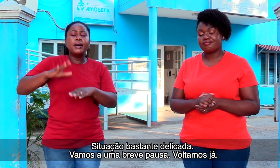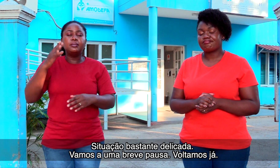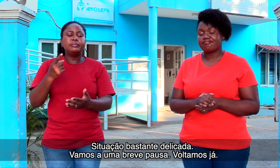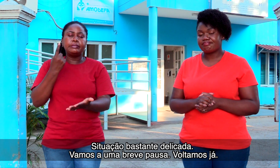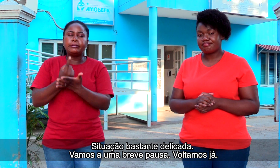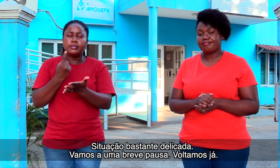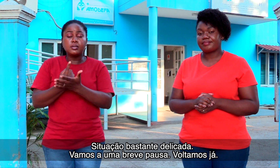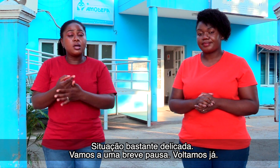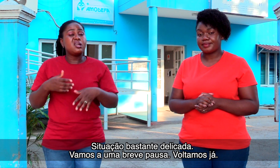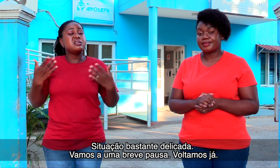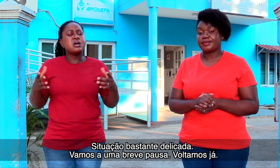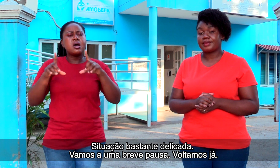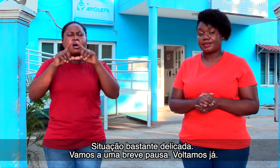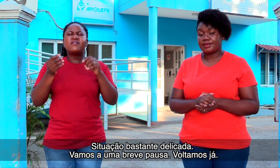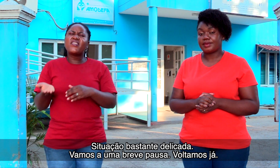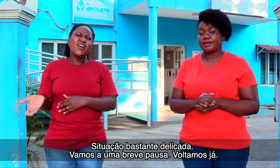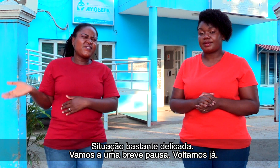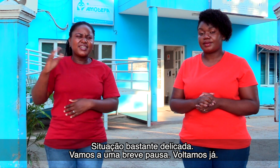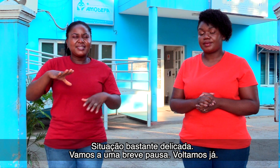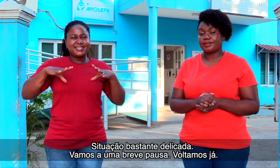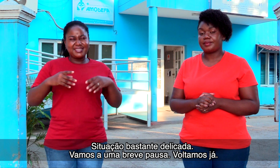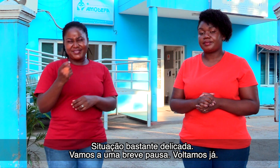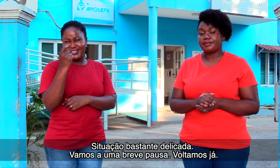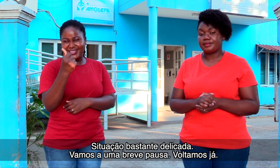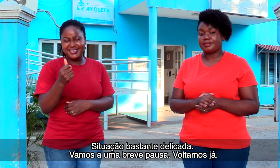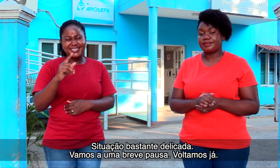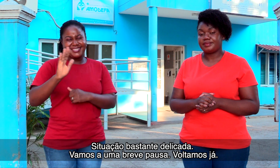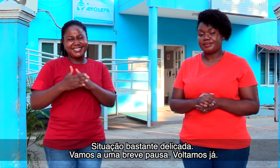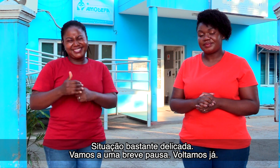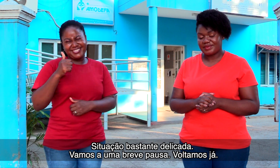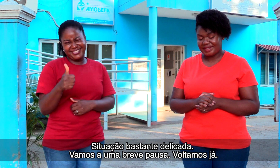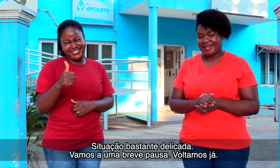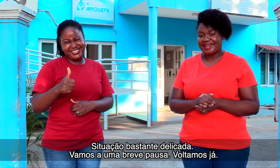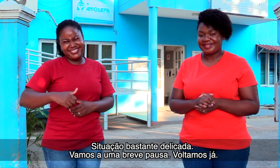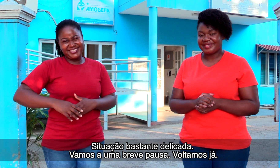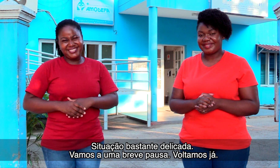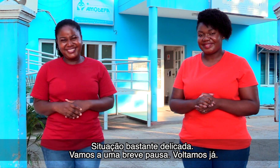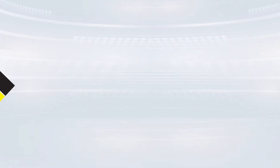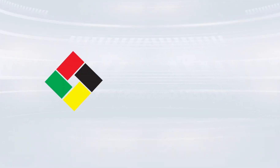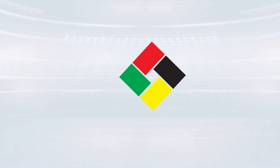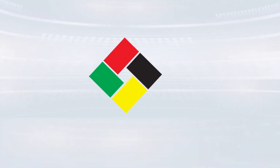Situação bastante delicada. Vamos a uma breve pausa, voltamos já.